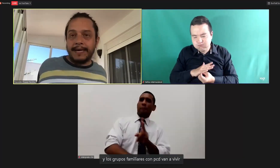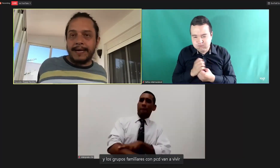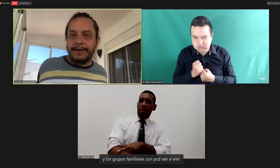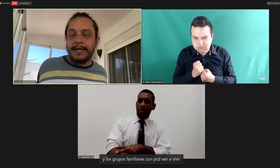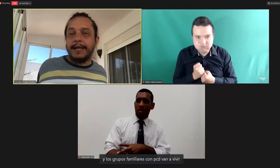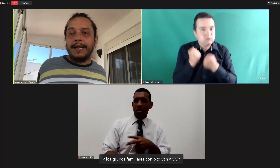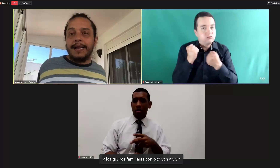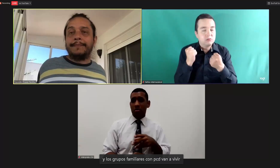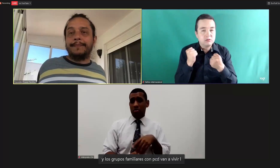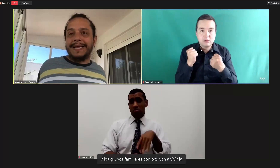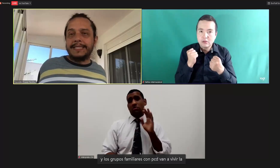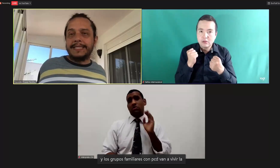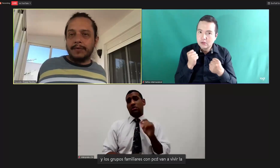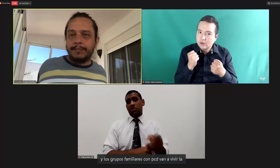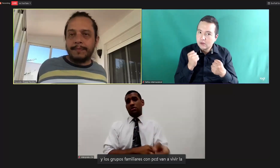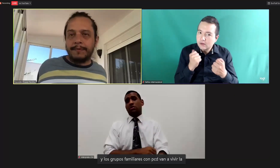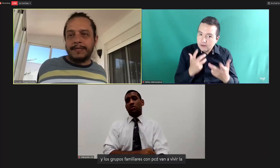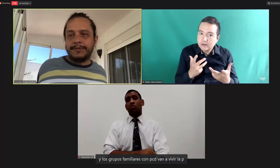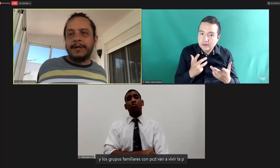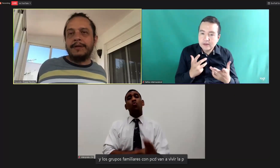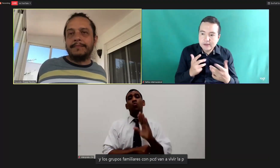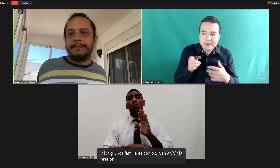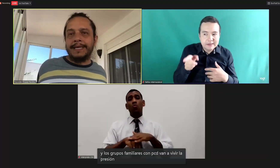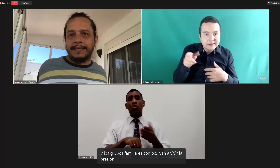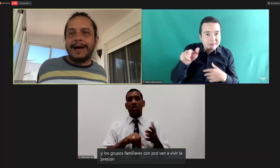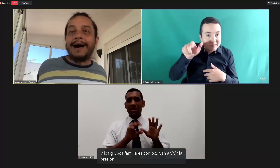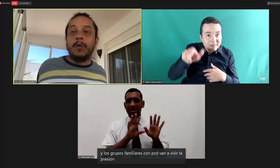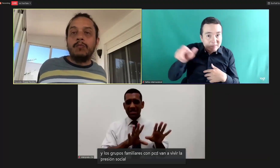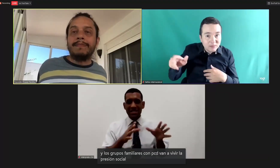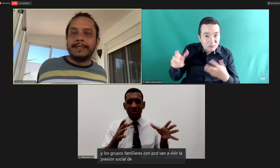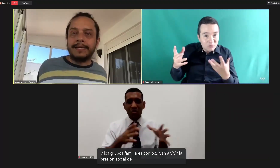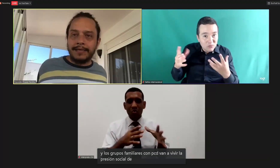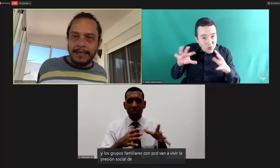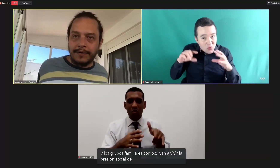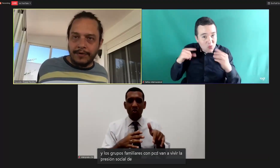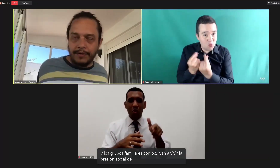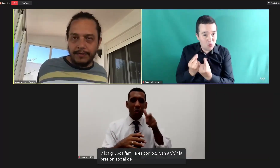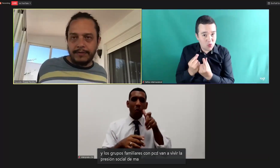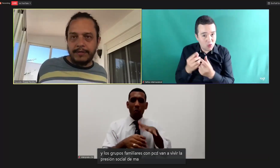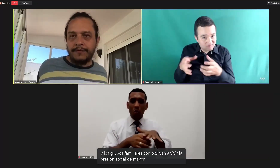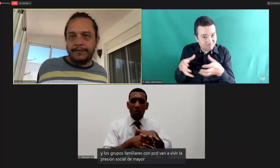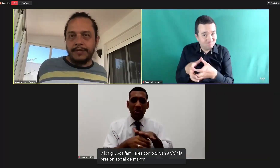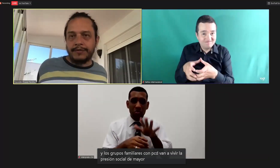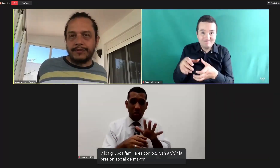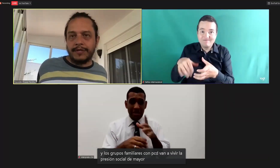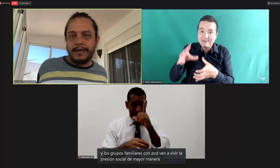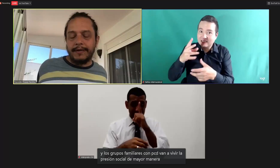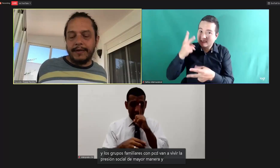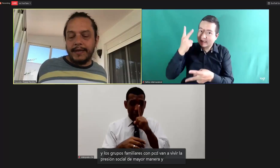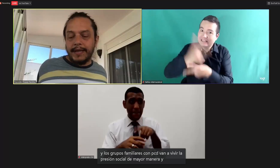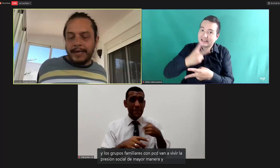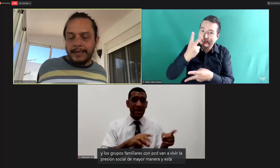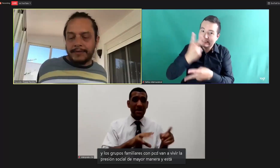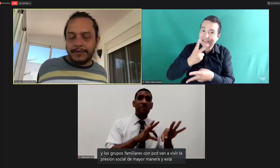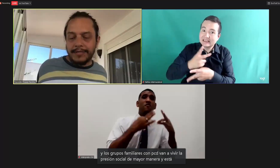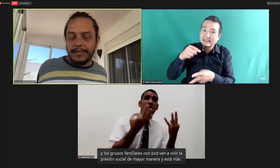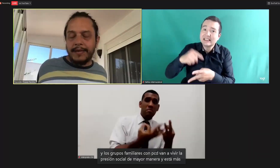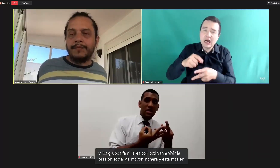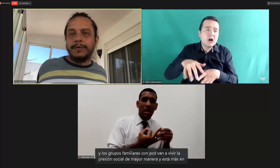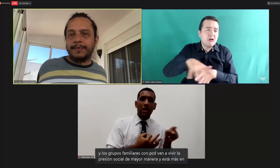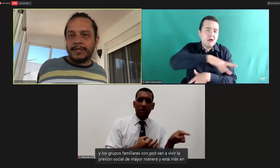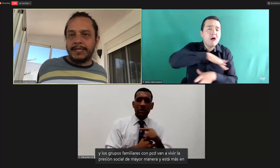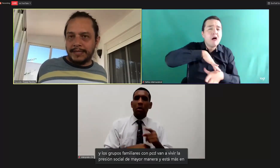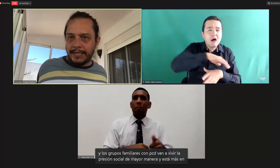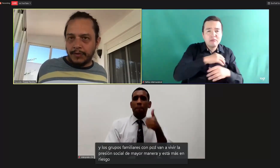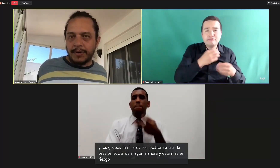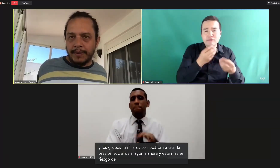más inabarcable. Ese grupo poblacional está aún más en riesgo de conflicto social. Entonces, es